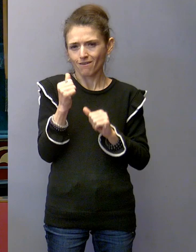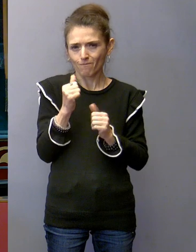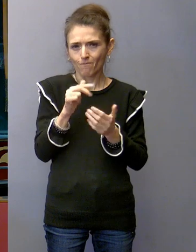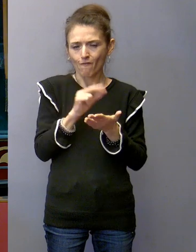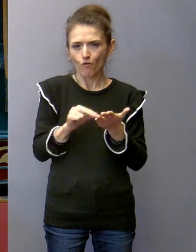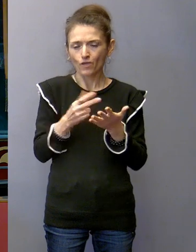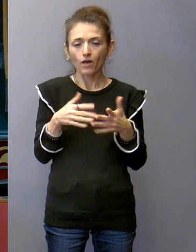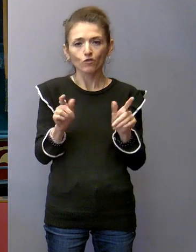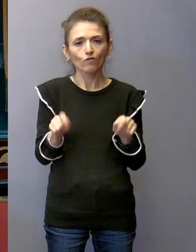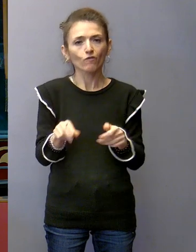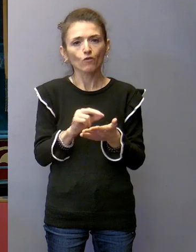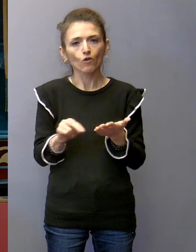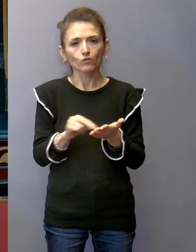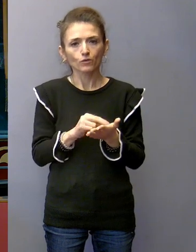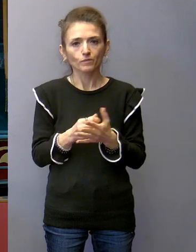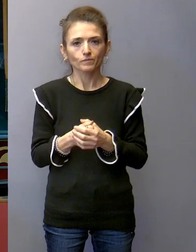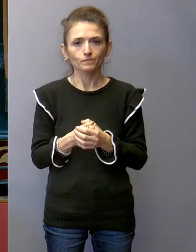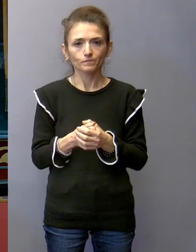si vota